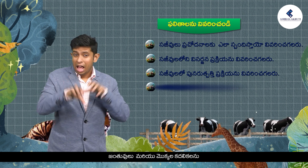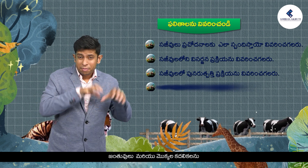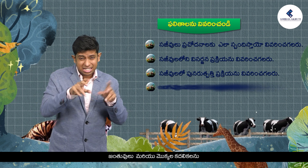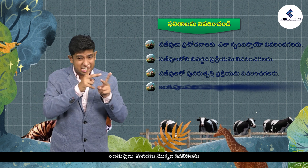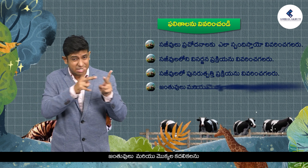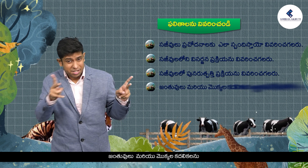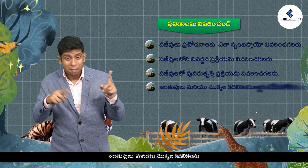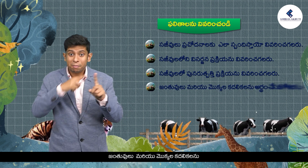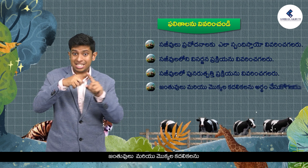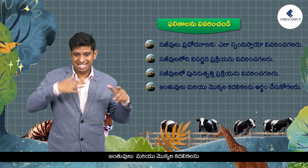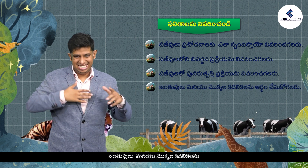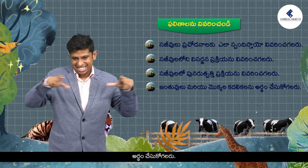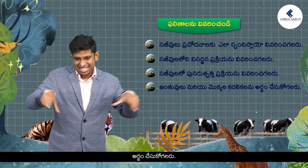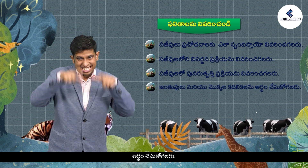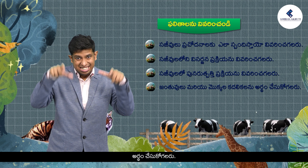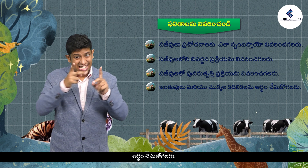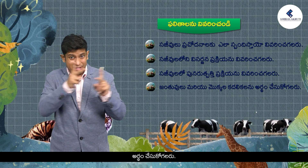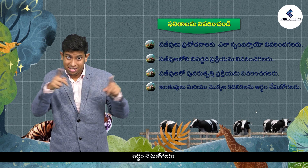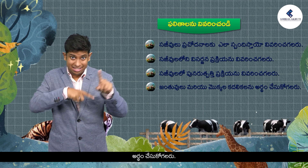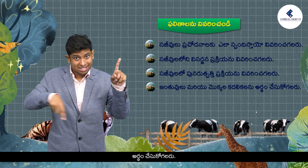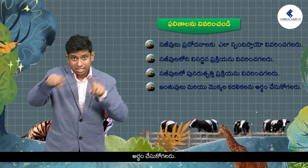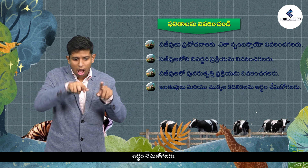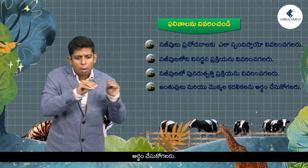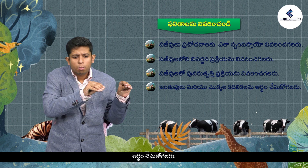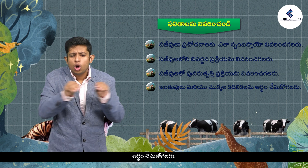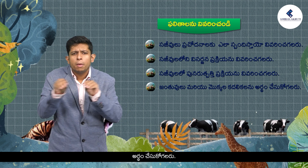జంతువులు మరియు మొక్కల కదలికలను అర్థం చేసుకోగలరు.